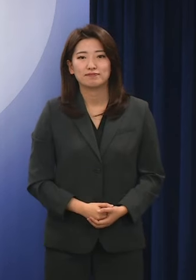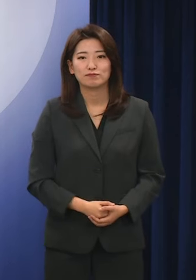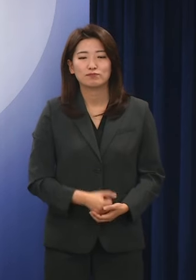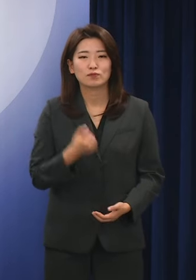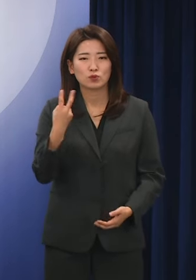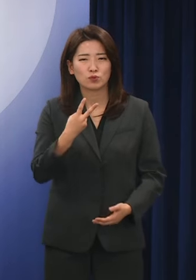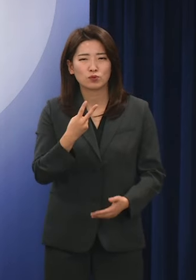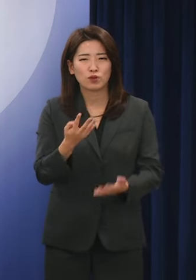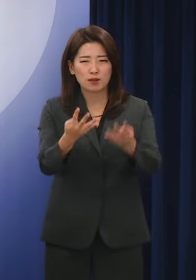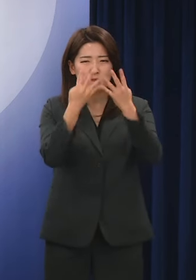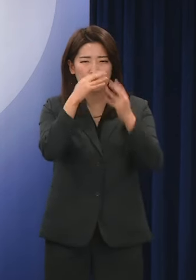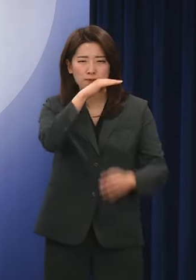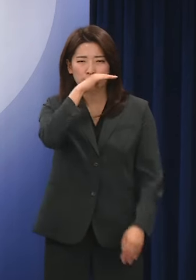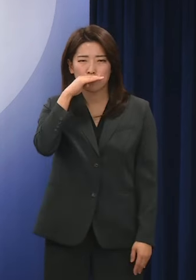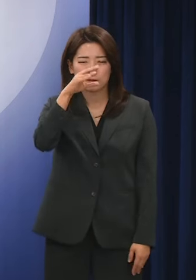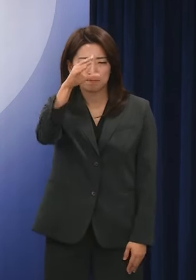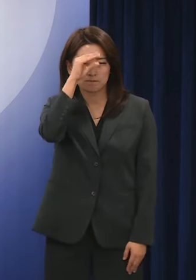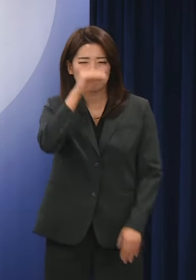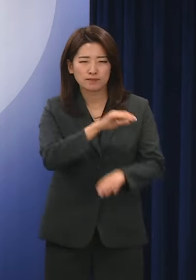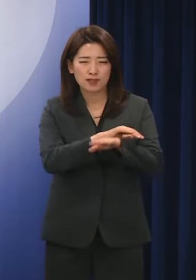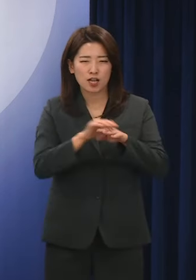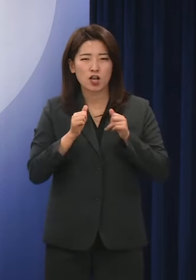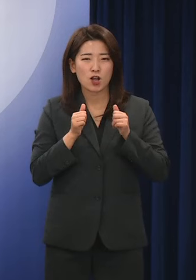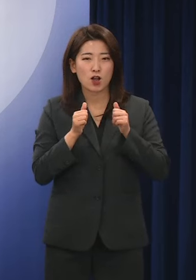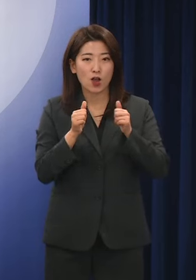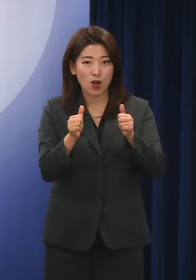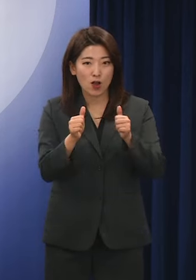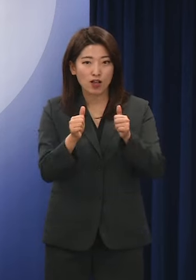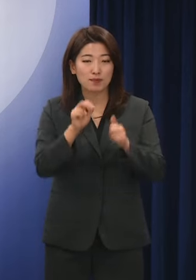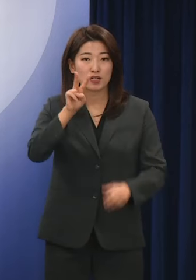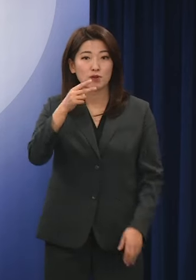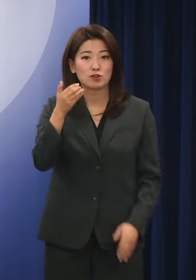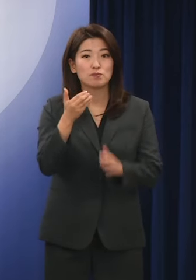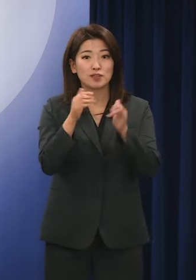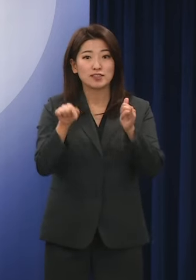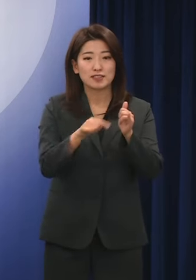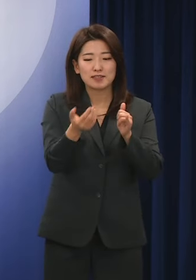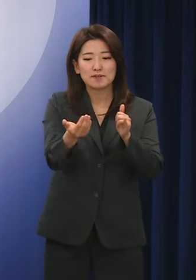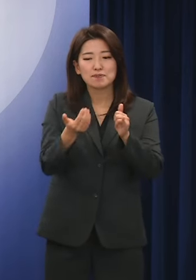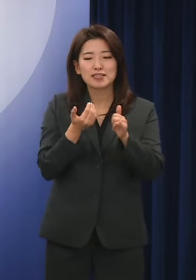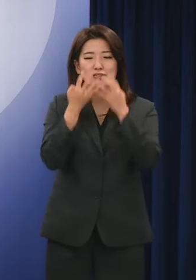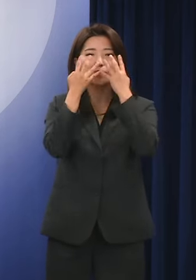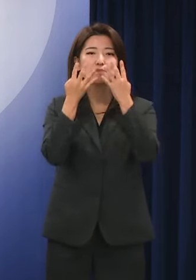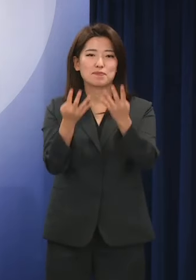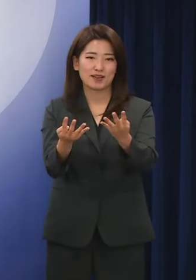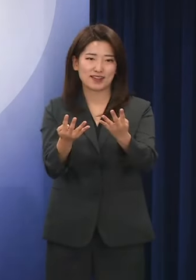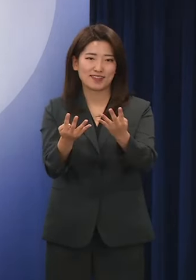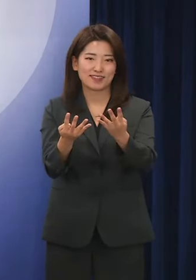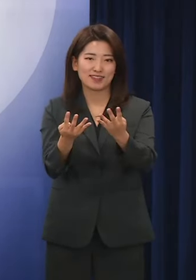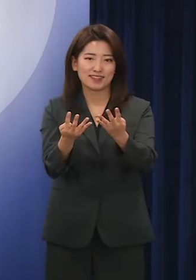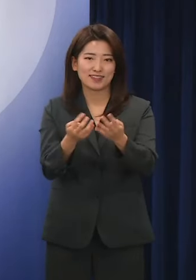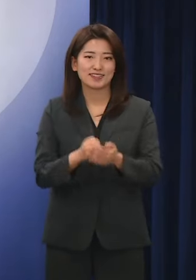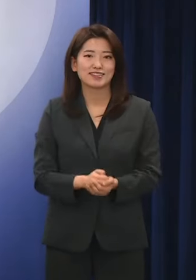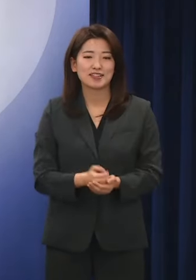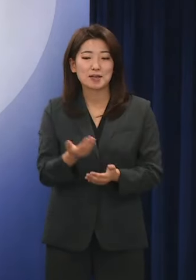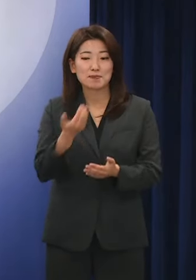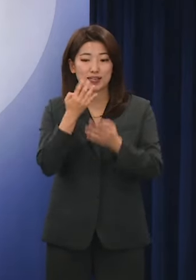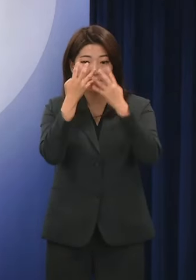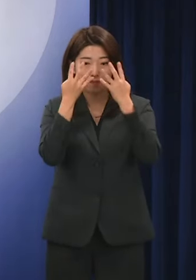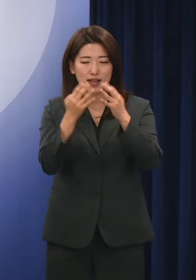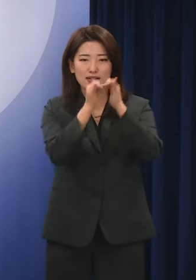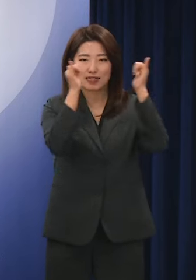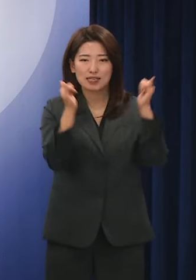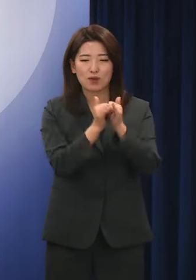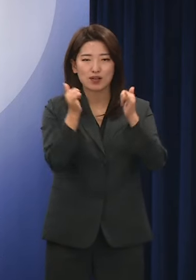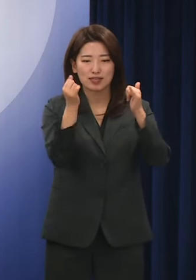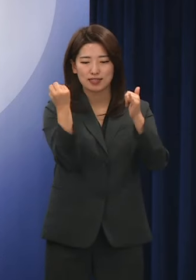모범수 942명을 2024년 1월 30일자로 가석방하여 그분들의 조기 사회복귀를